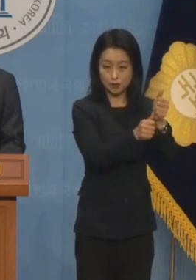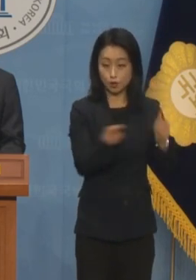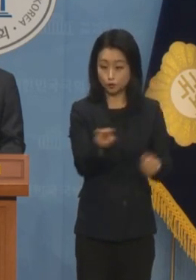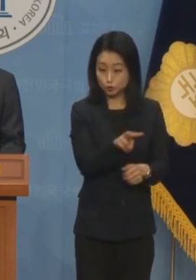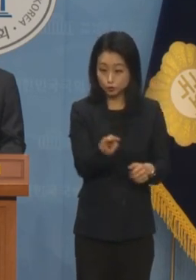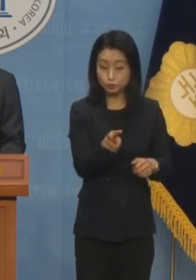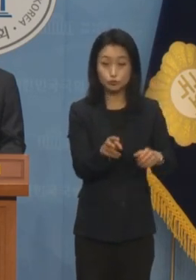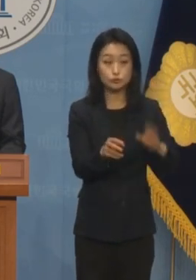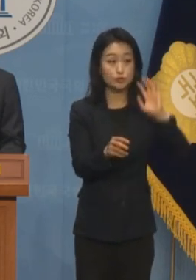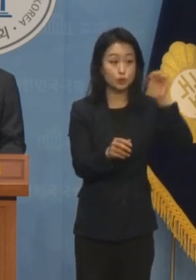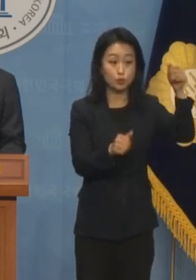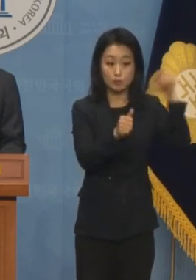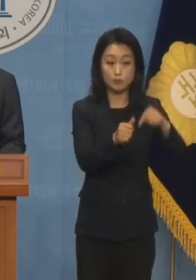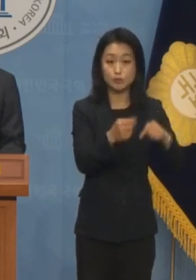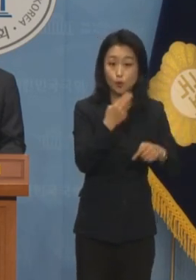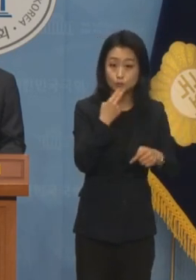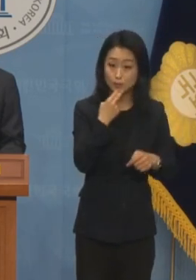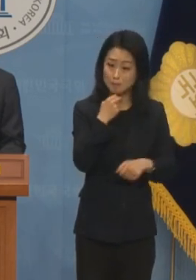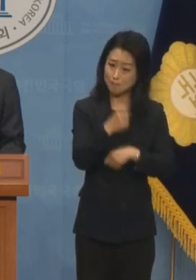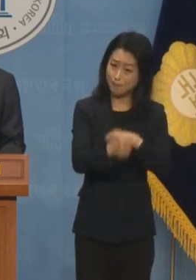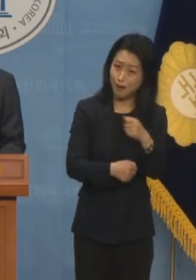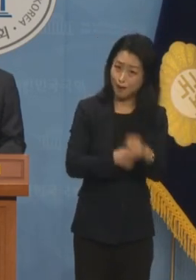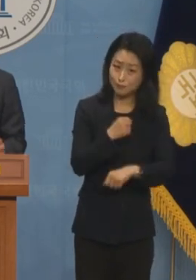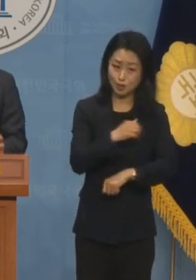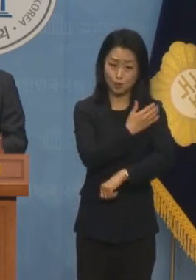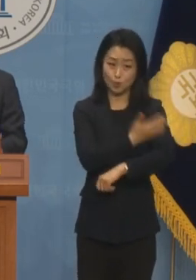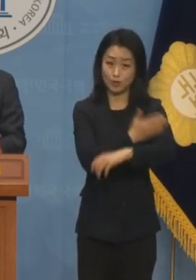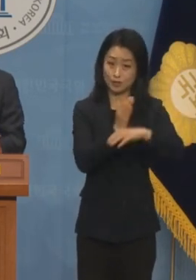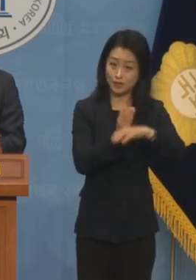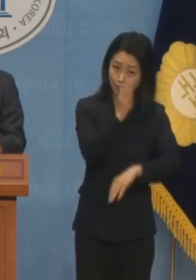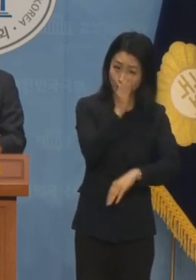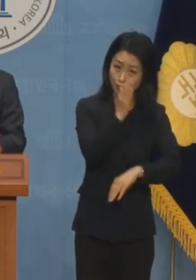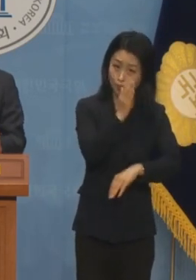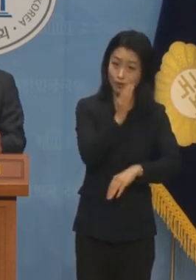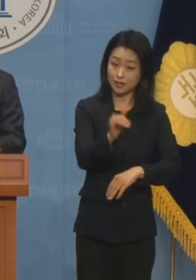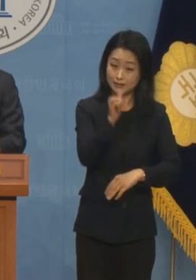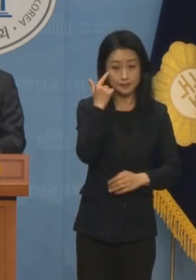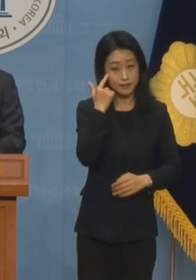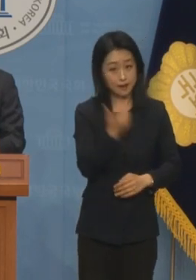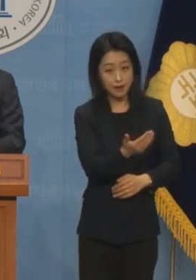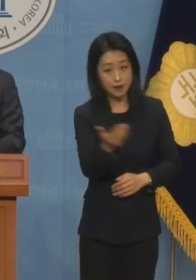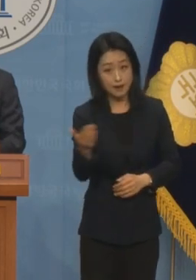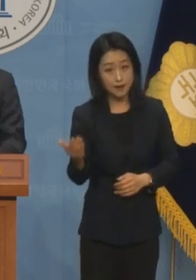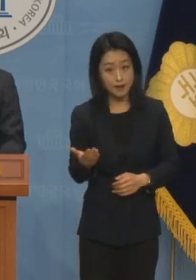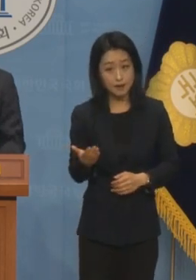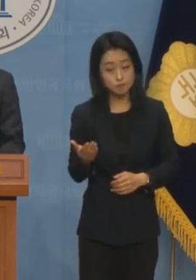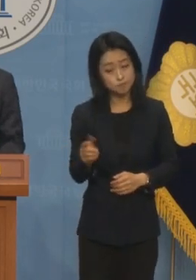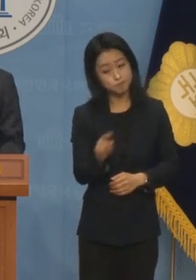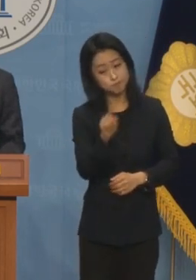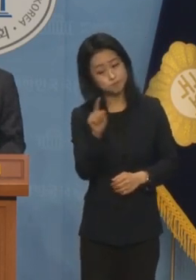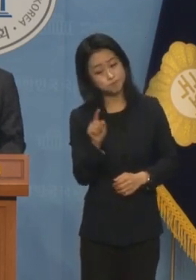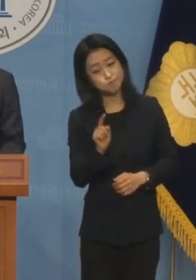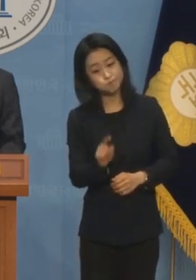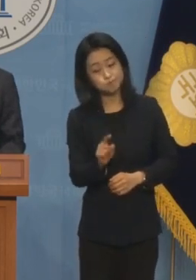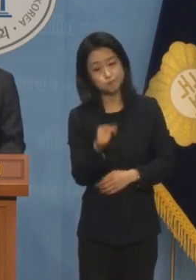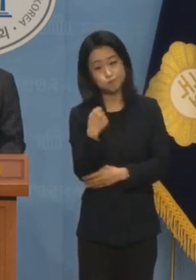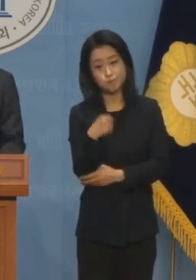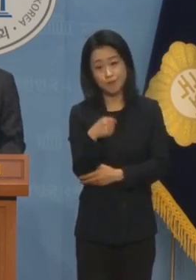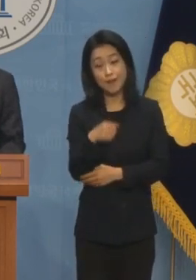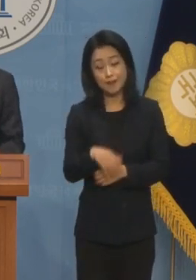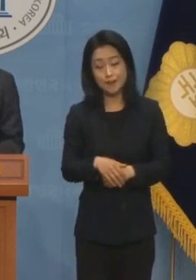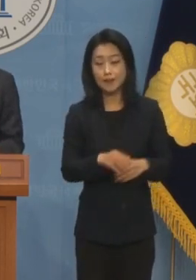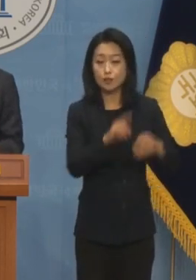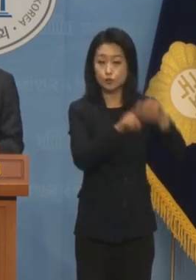없이 자기 마음대로 직권을 남용한 것이 됩니다. 이쯤 되면 윤